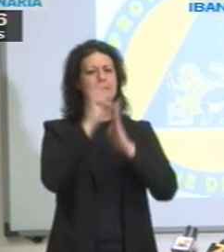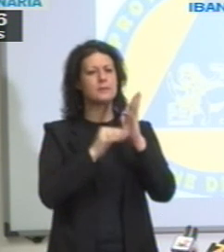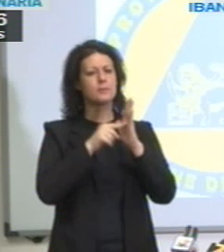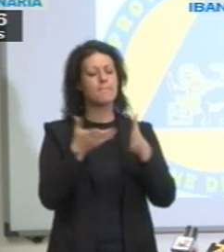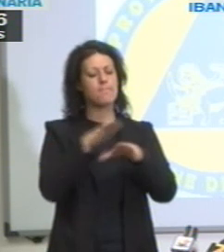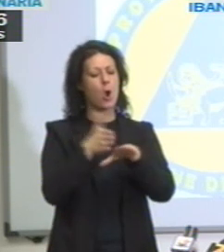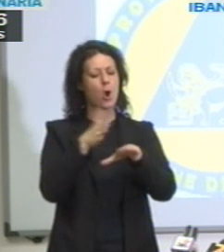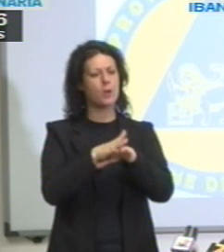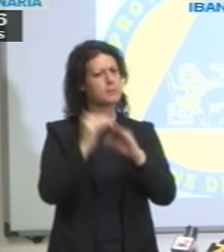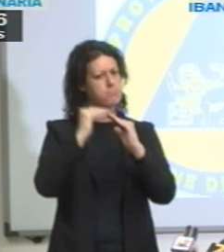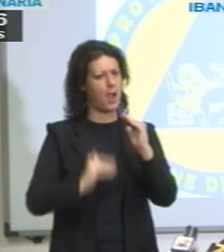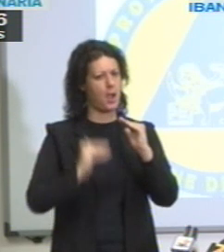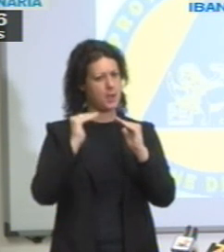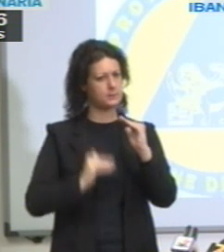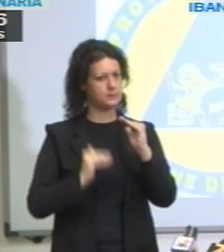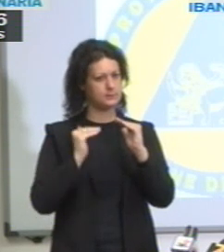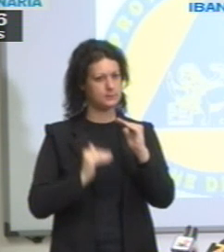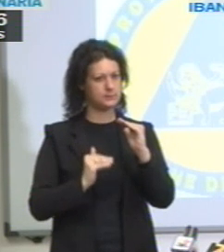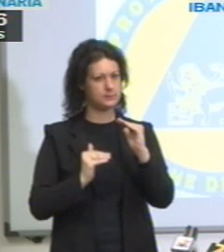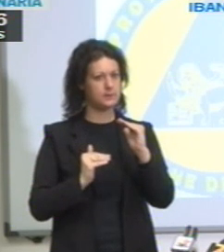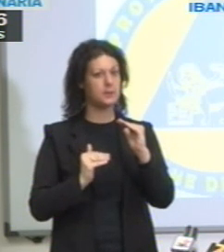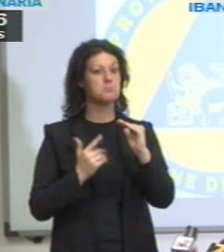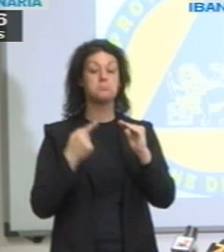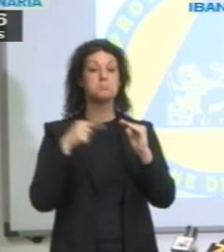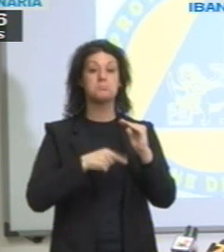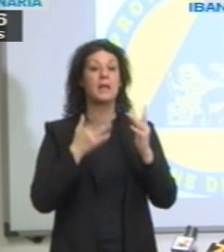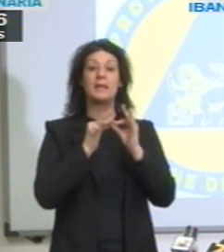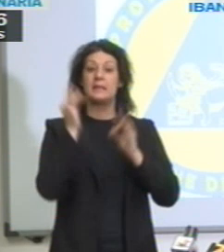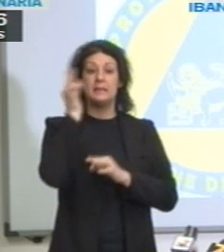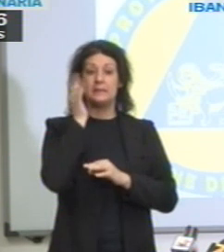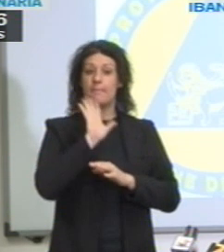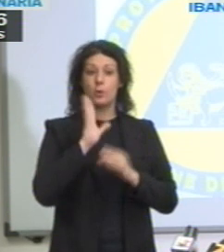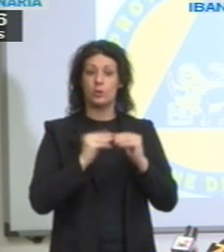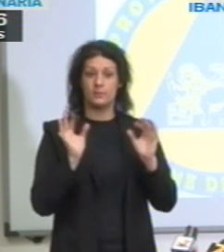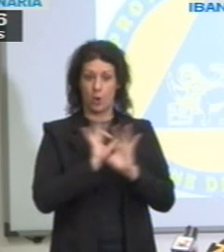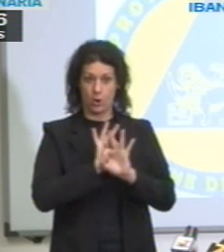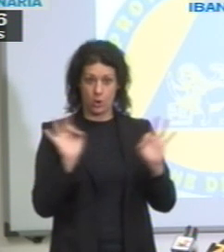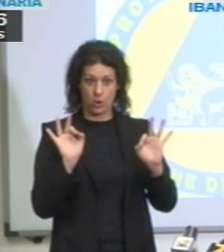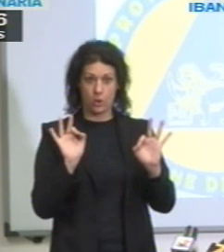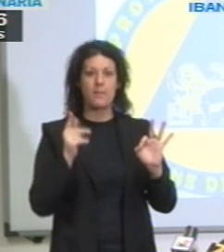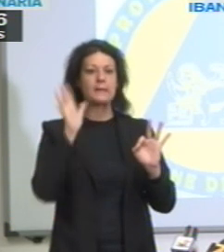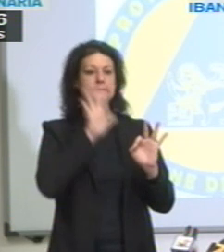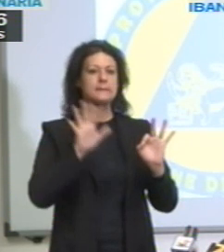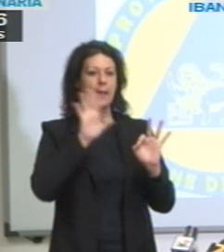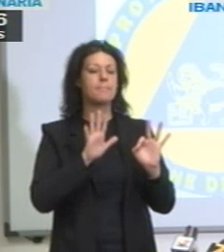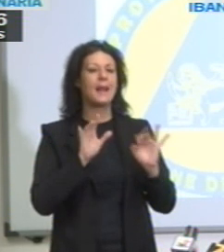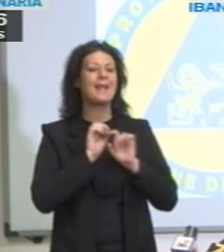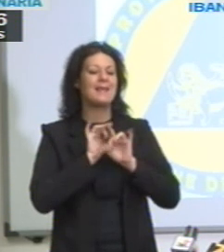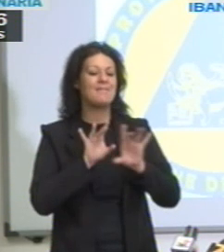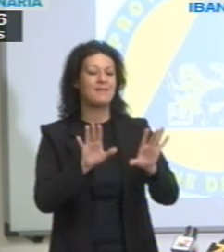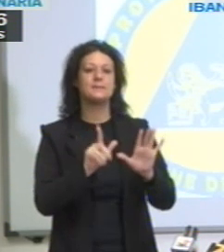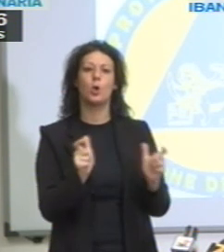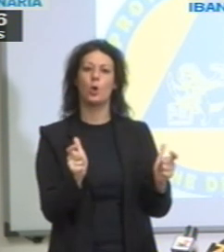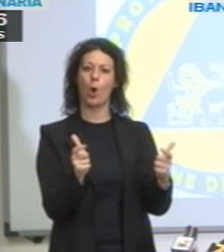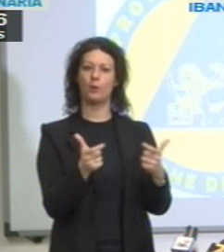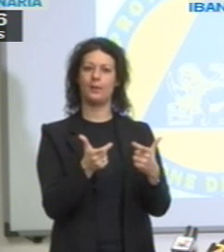può far ritenere che anche senza tamponi probabilmente il livello di infezione è comunque contenuto in quelle realtà, altrimenti se uno